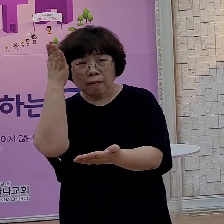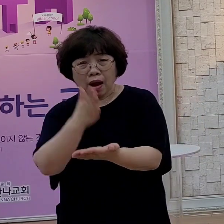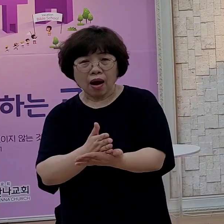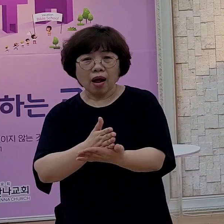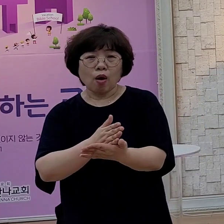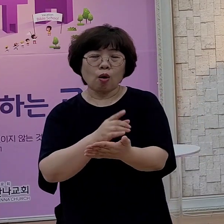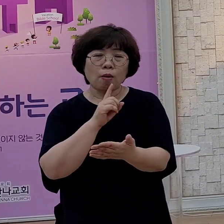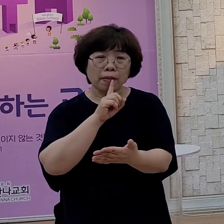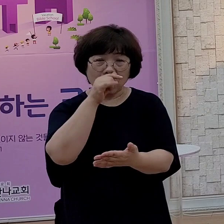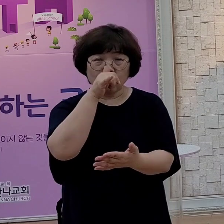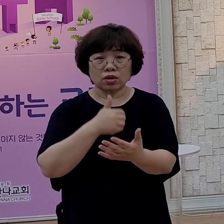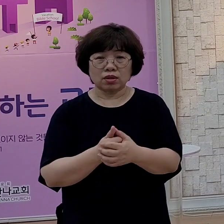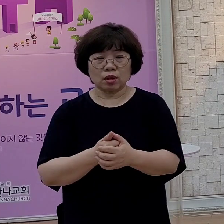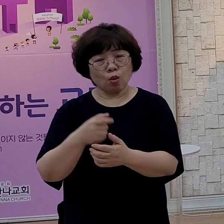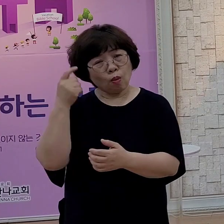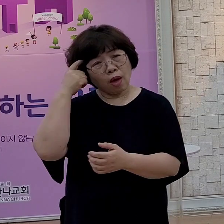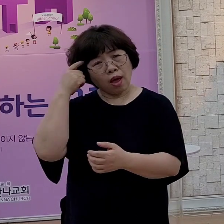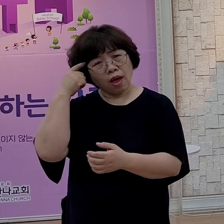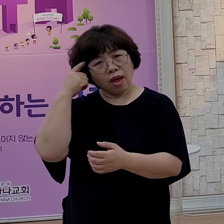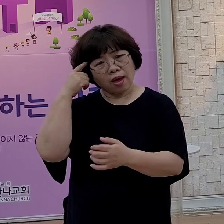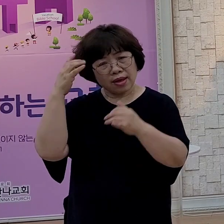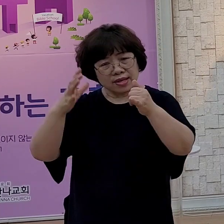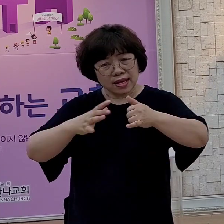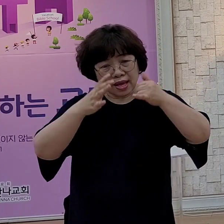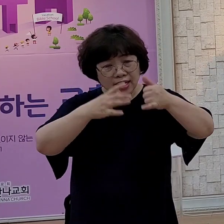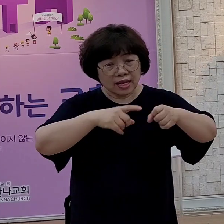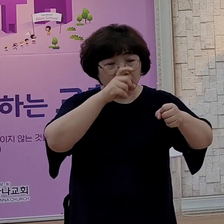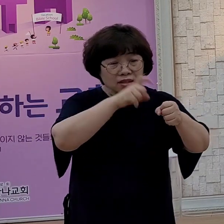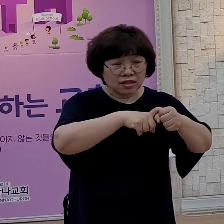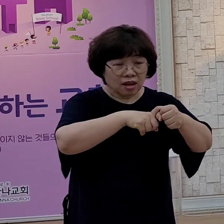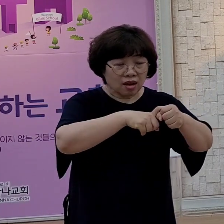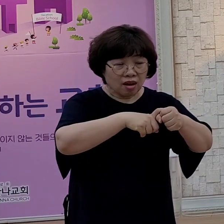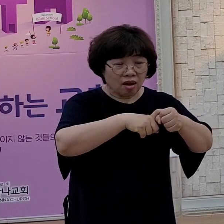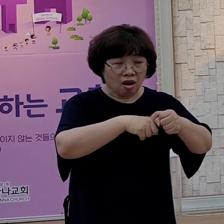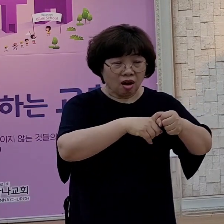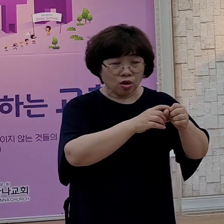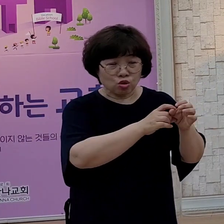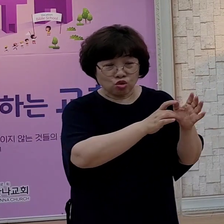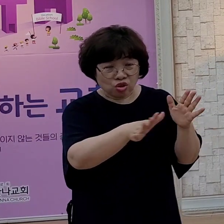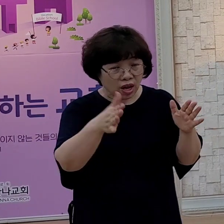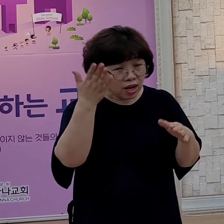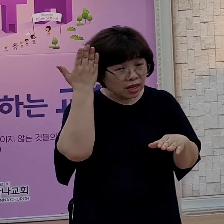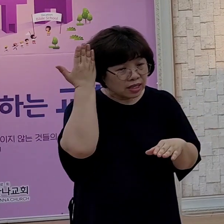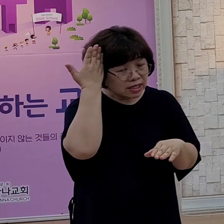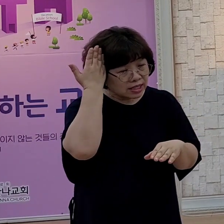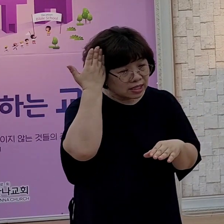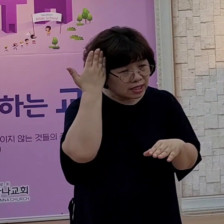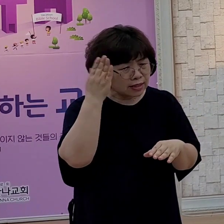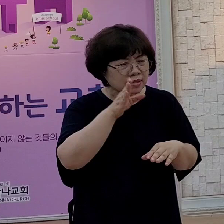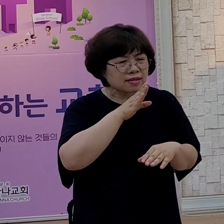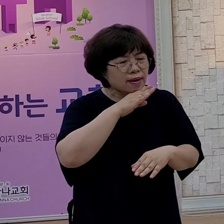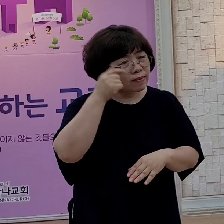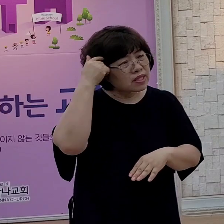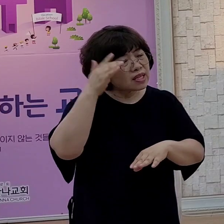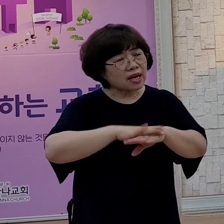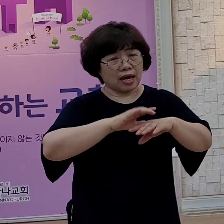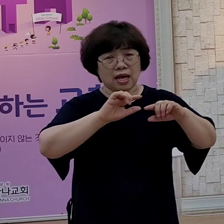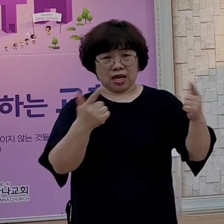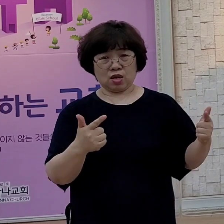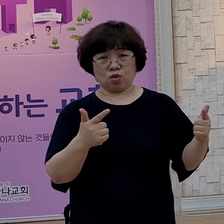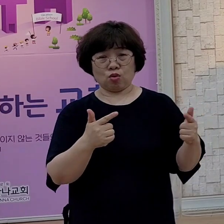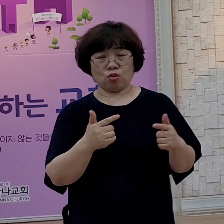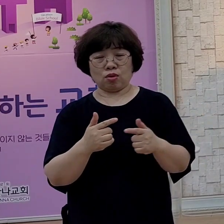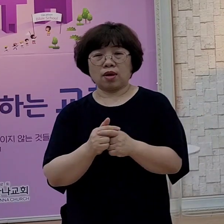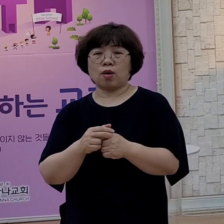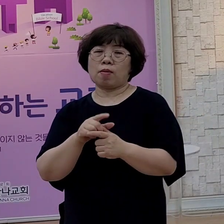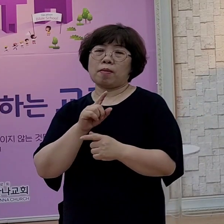것입니다. 왜냐하면 그 세상적인 지식과 세상의 유행이 그게 참 지혜가 아니라 오늘 본문에 뭐라고